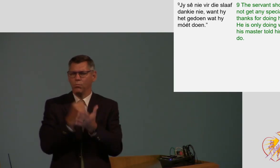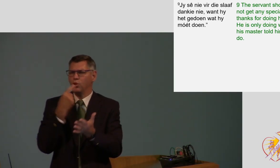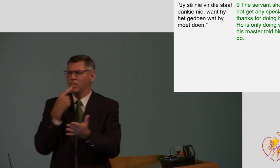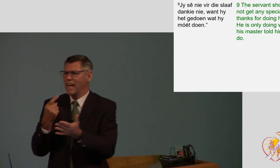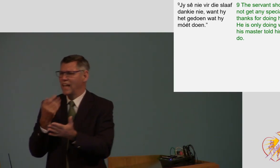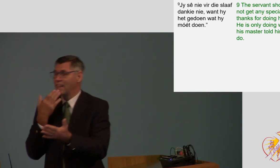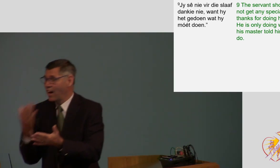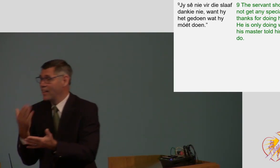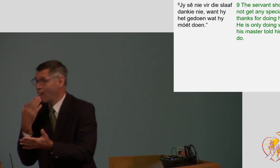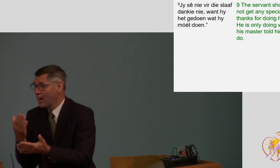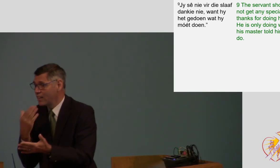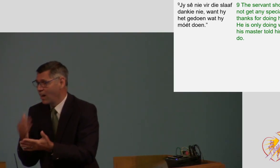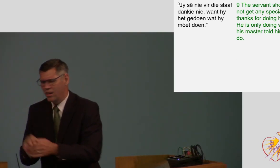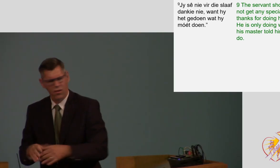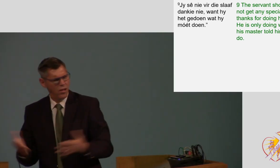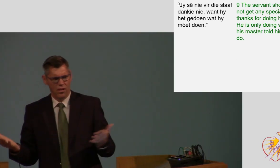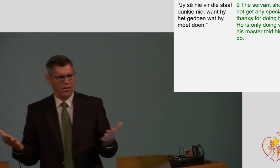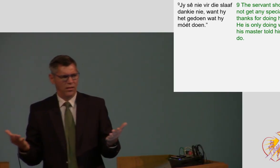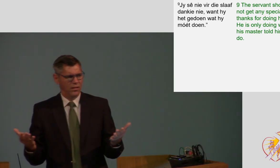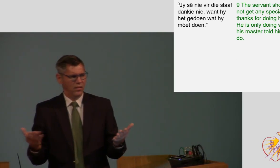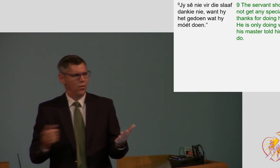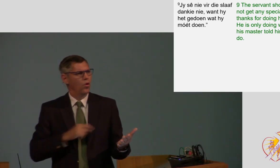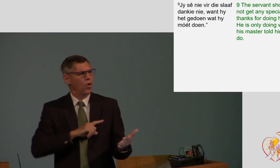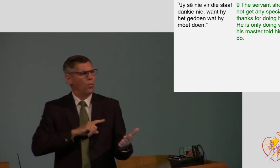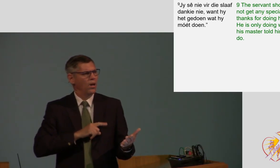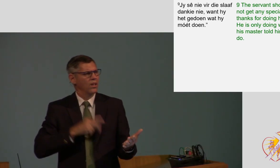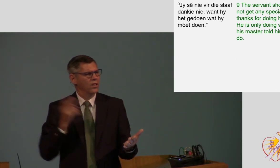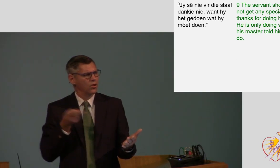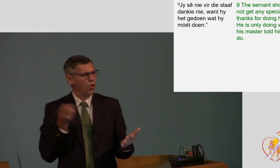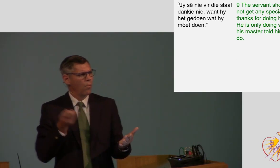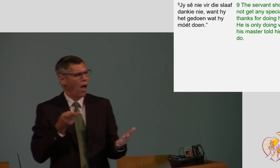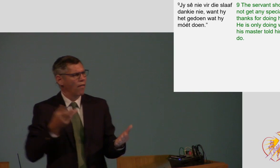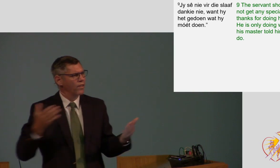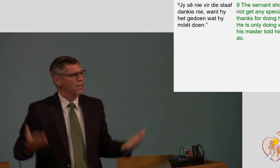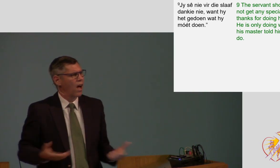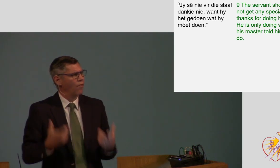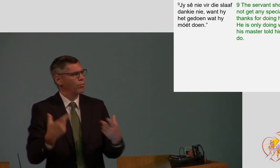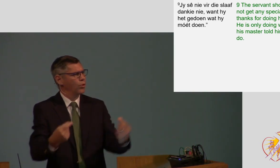sê, dankie. Nee. Hoekom? Dit is normaal vir slaaf om te doen.